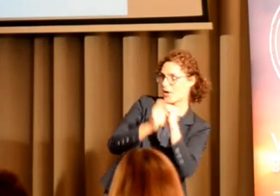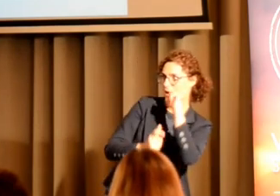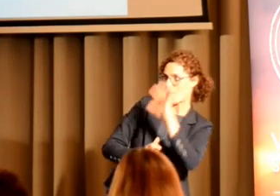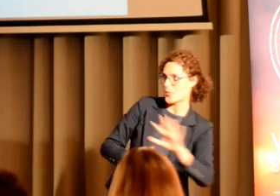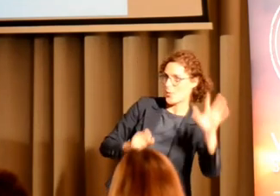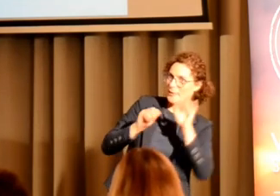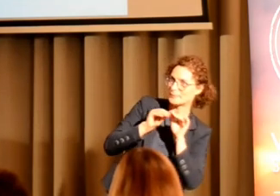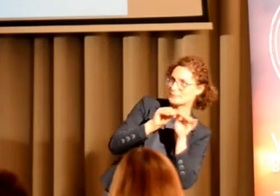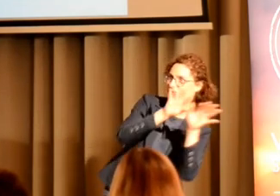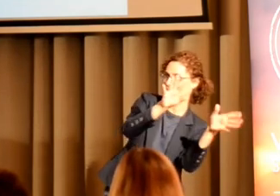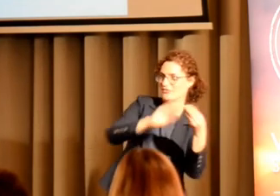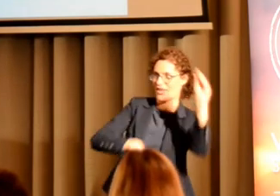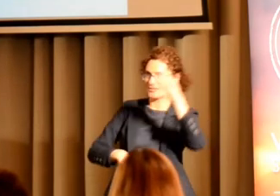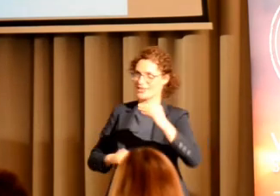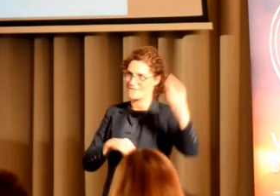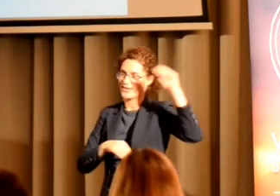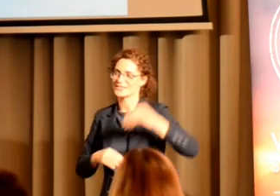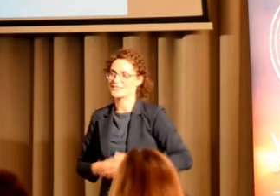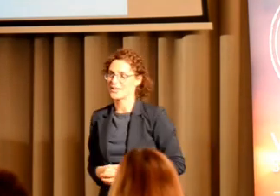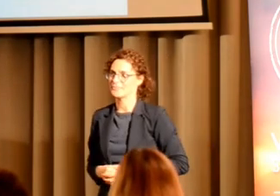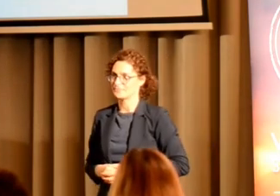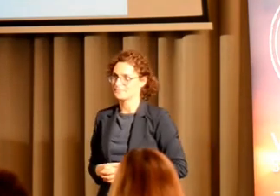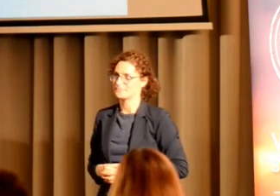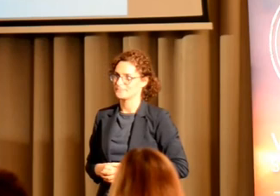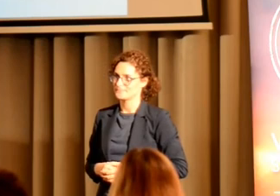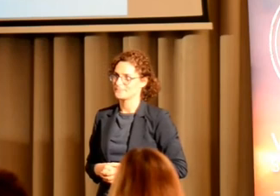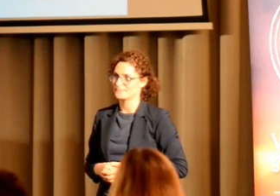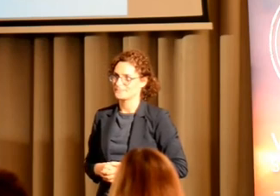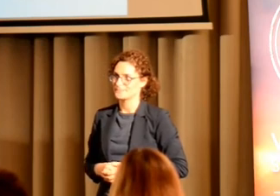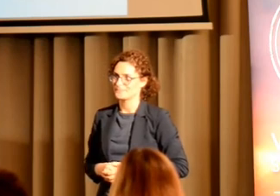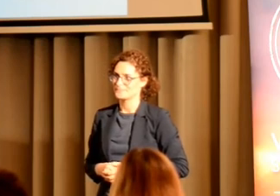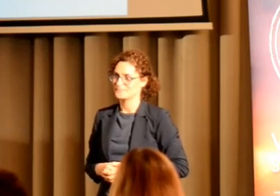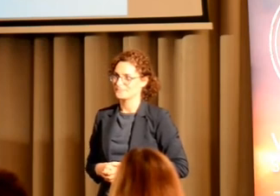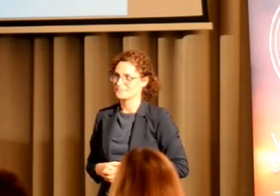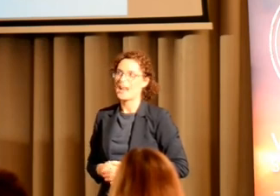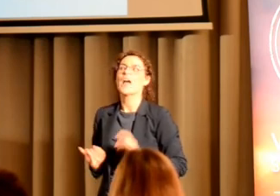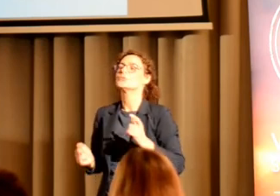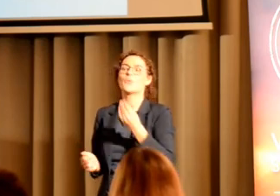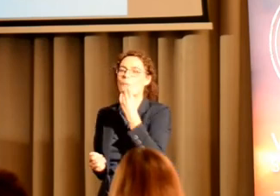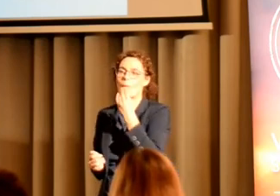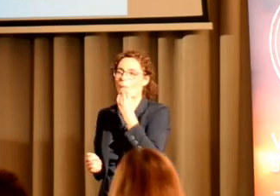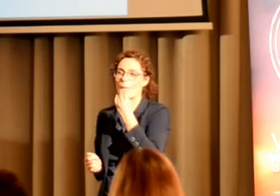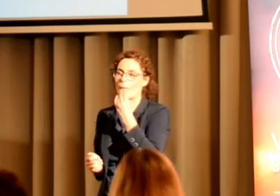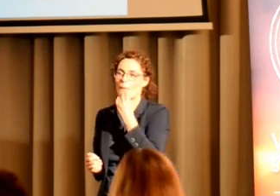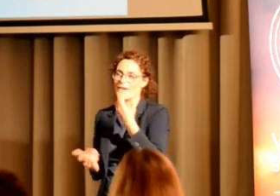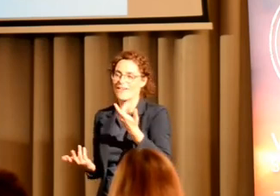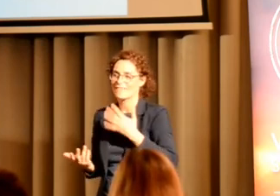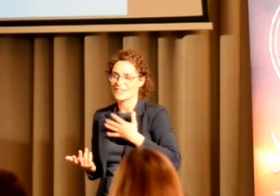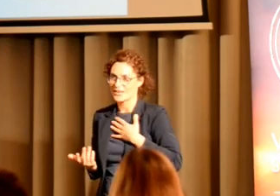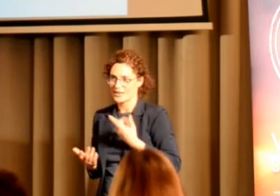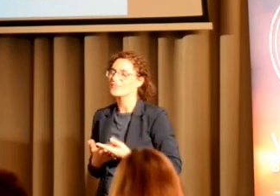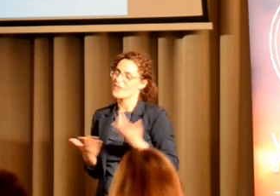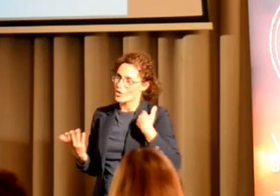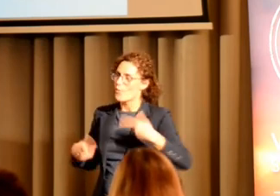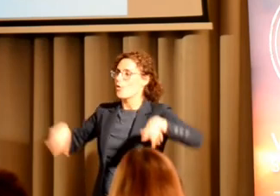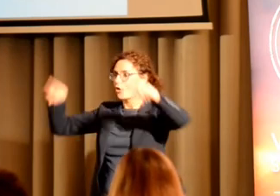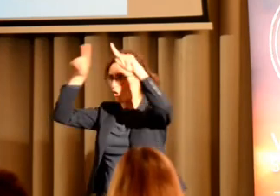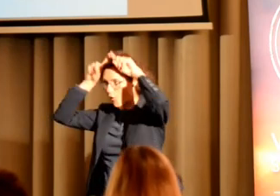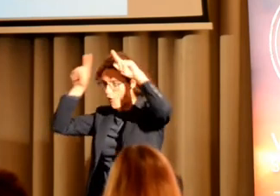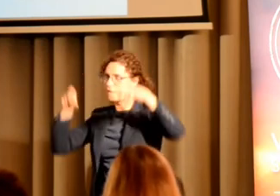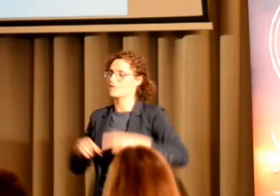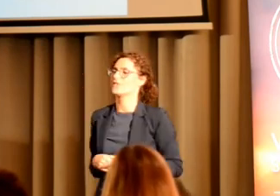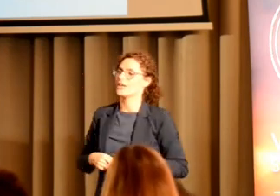wzrósł znacząco. No dobrze, to co wilki jedzą? Wszyscy wiemy, nie? Owce, krowy, kozy,